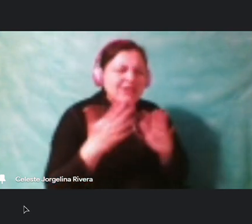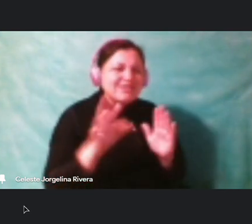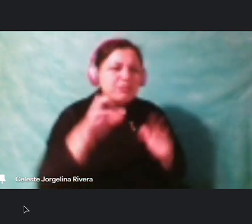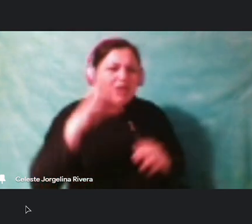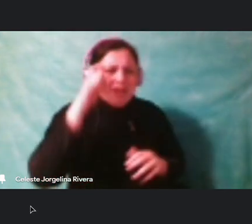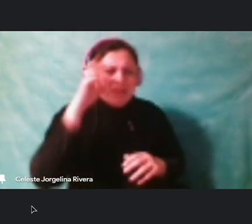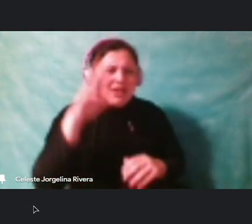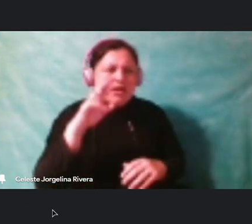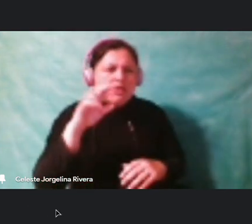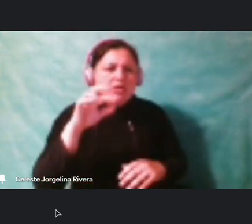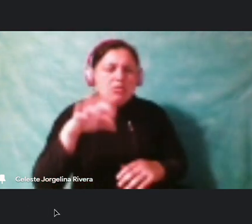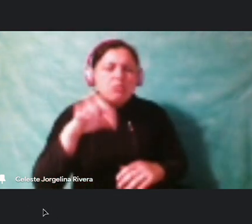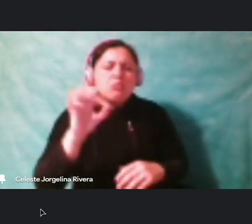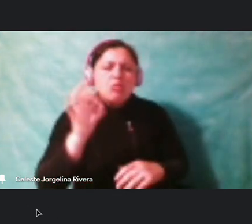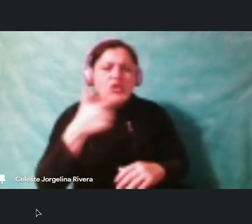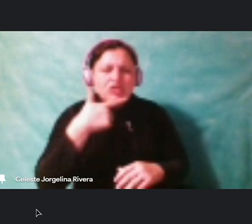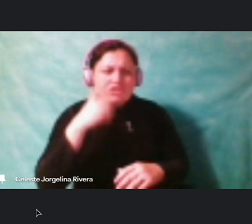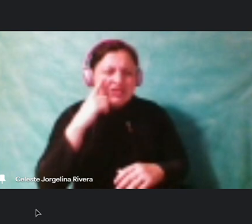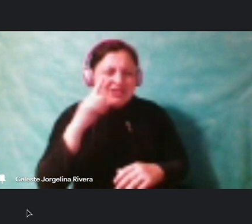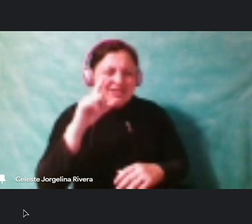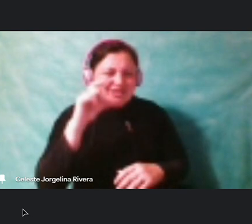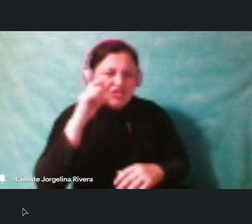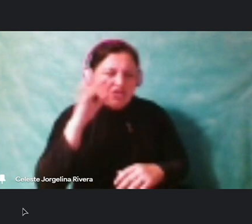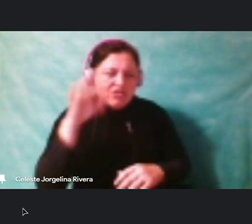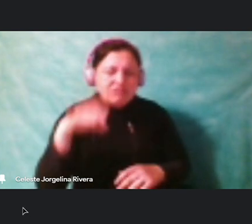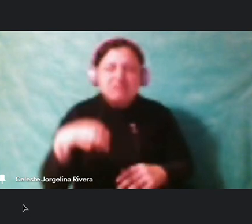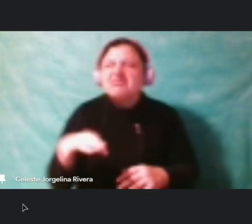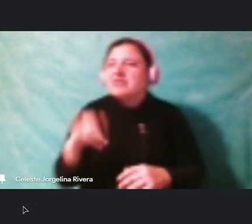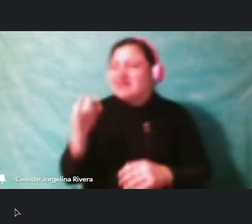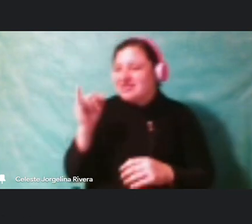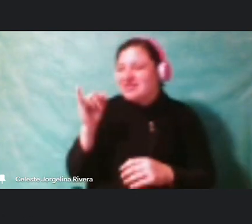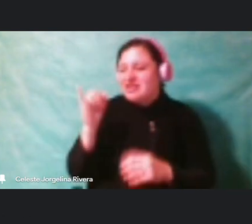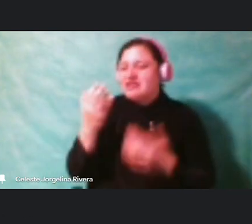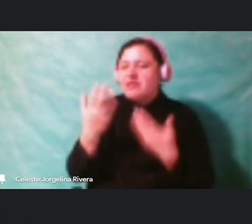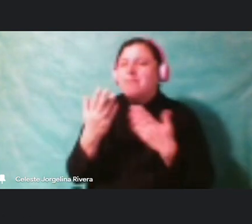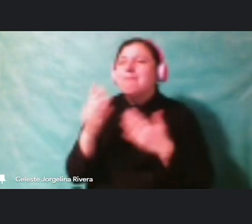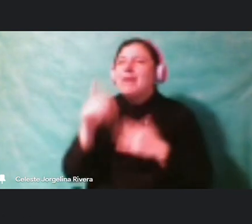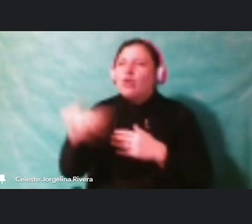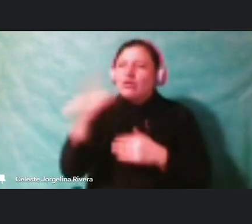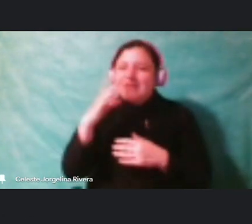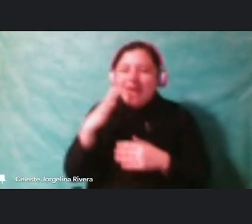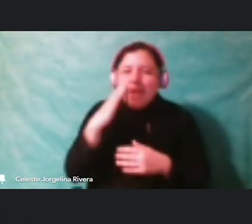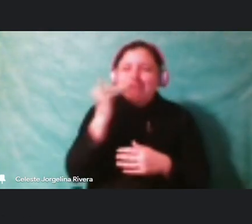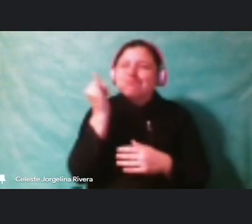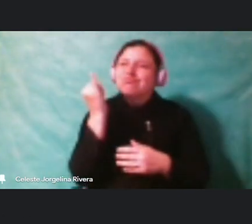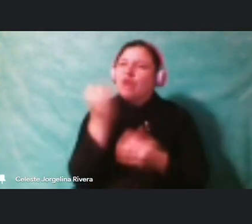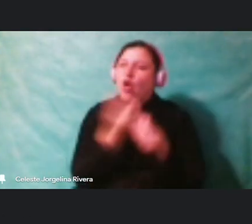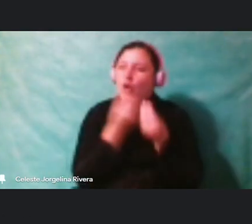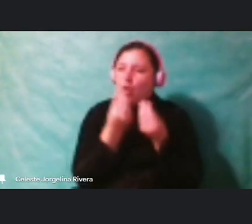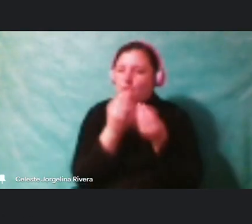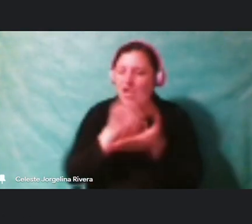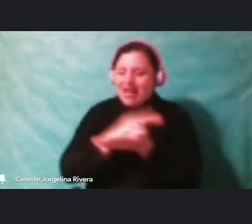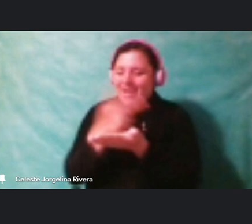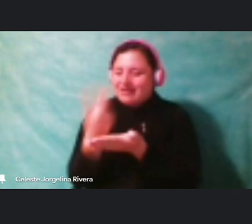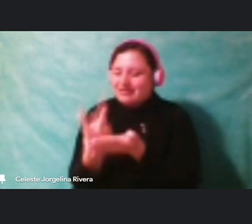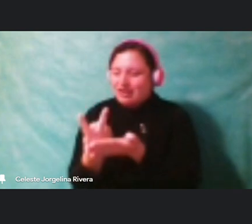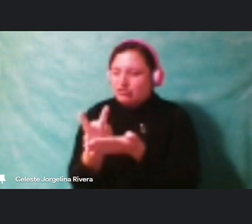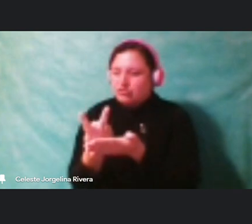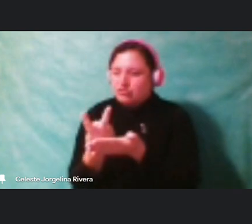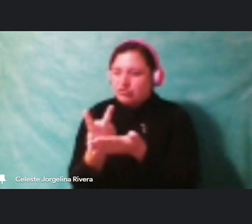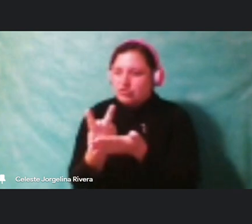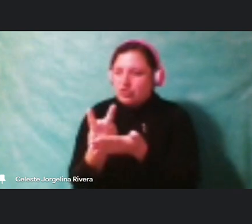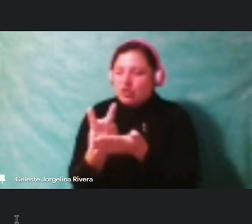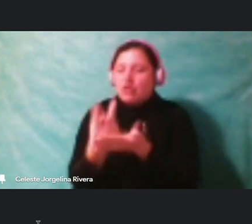pero a su vez ustedes tengan en cuenta esto, que cuando lo van a traducir, no es que solamente la Comisión Mundial